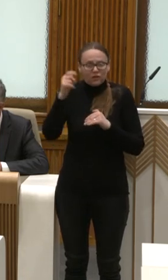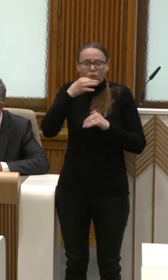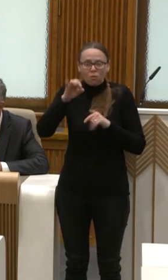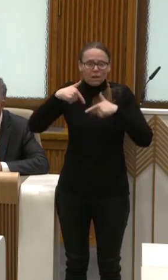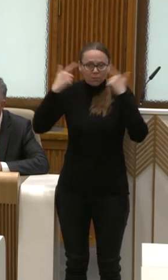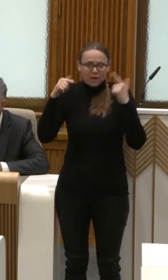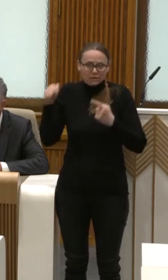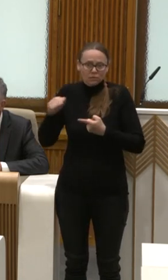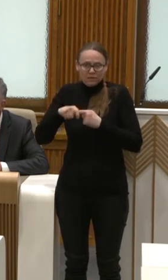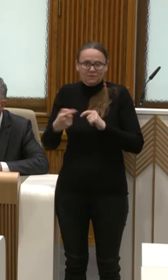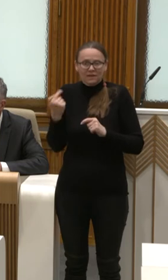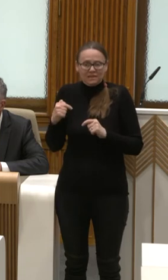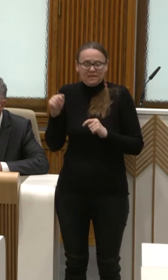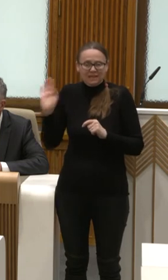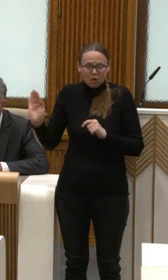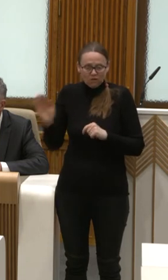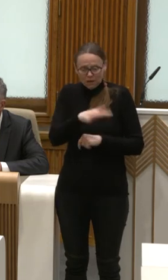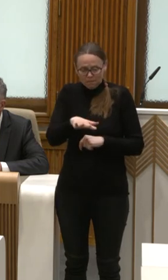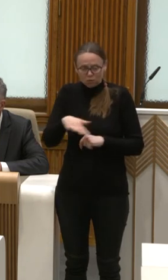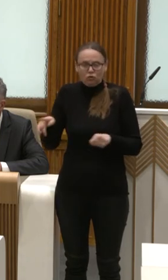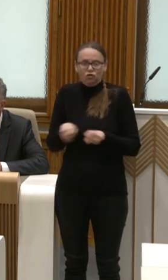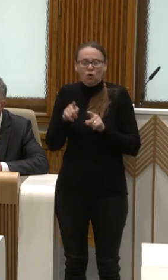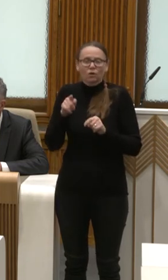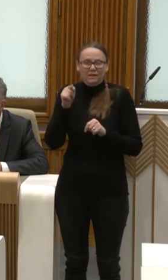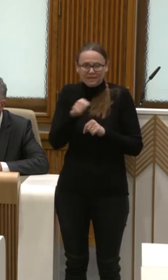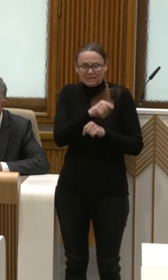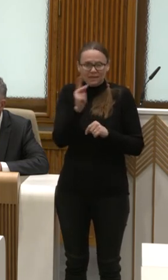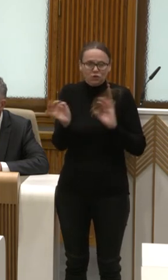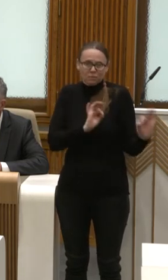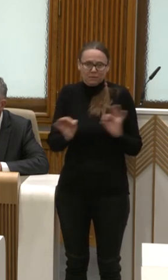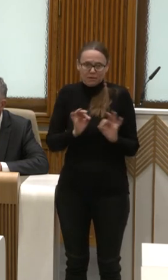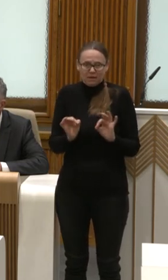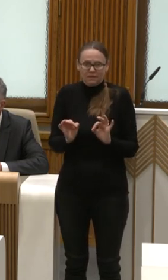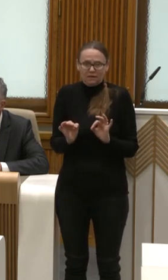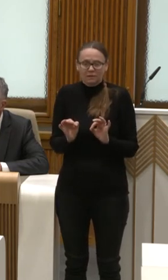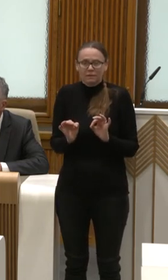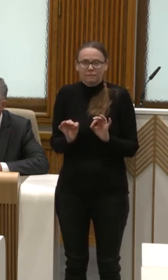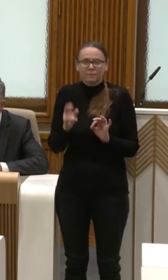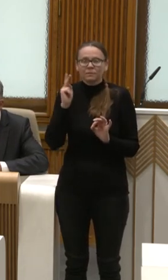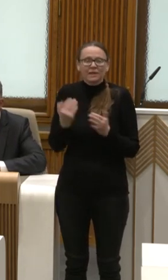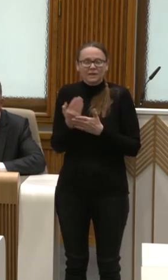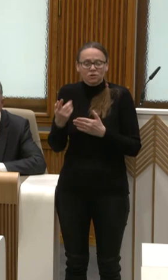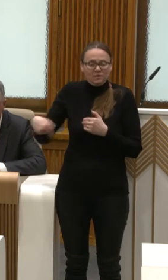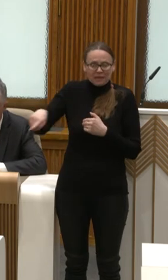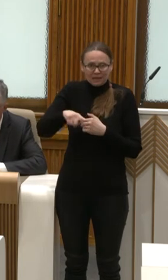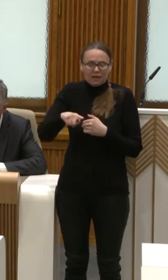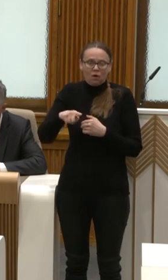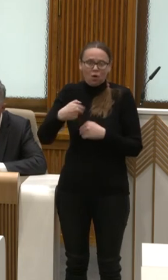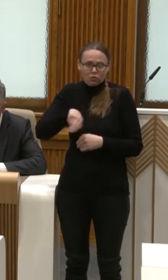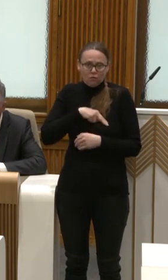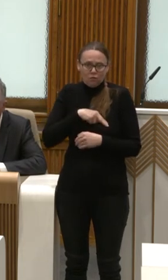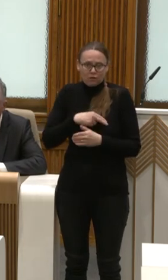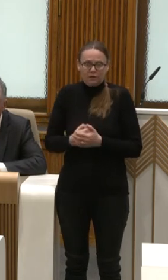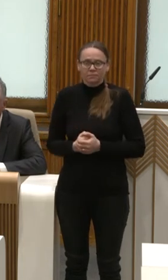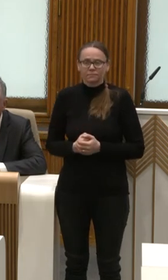te stvari iz njihovih področij kot tisti, ki so jih pripravili, ki so pač zanje odgovorni.